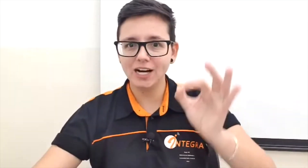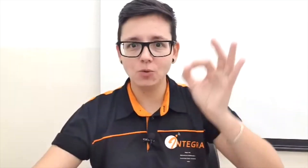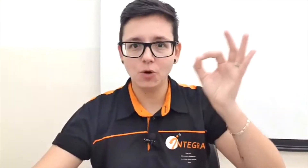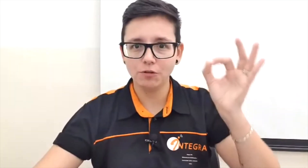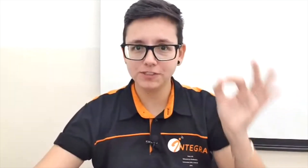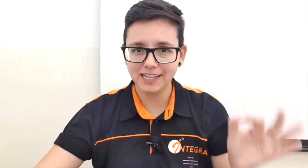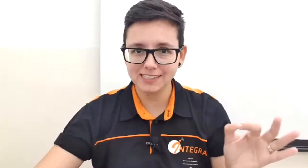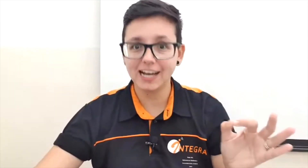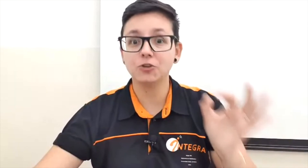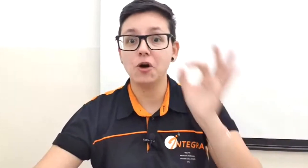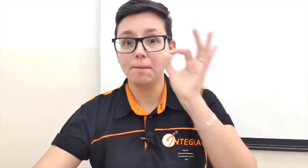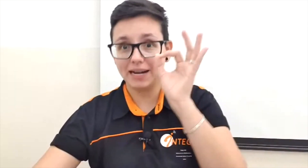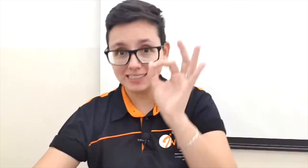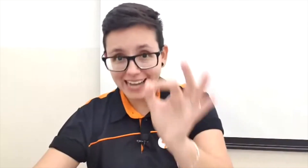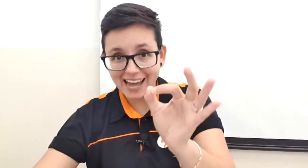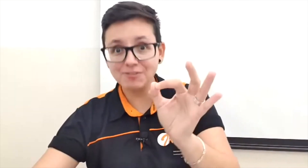não oficializado. Mas leve a